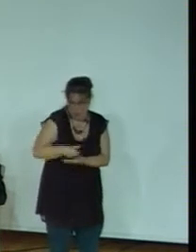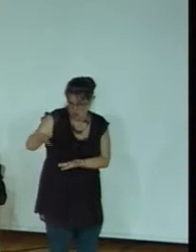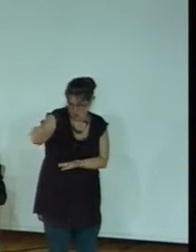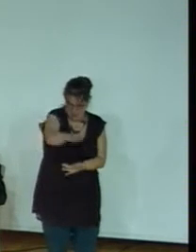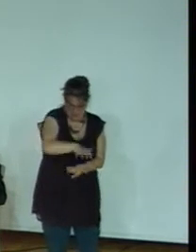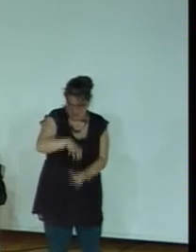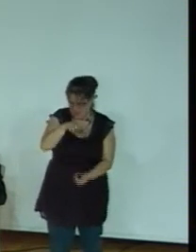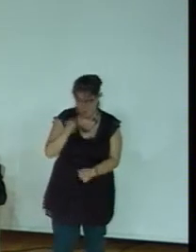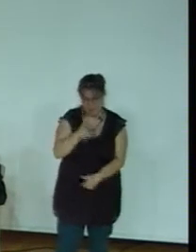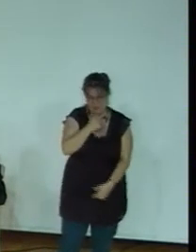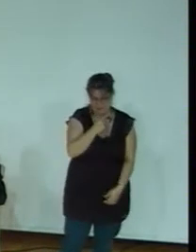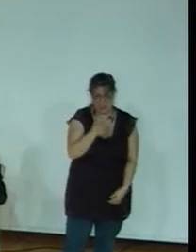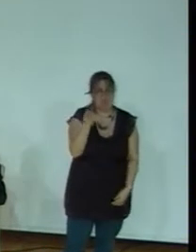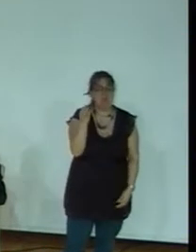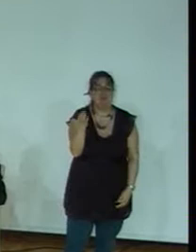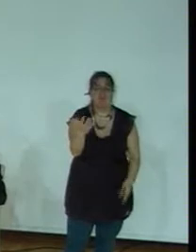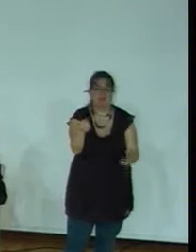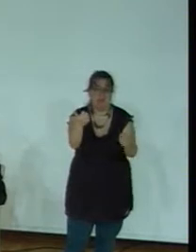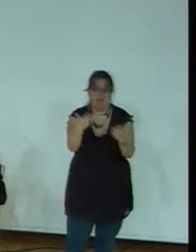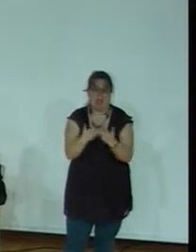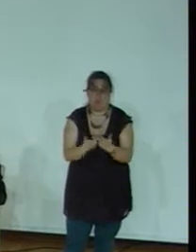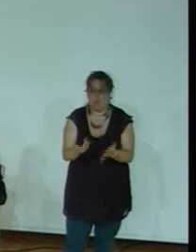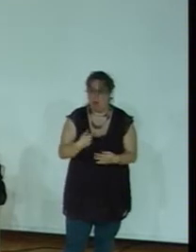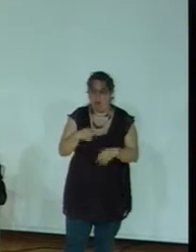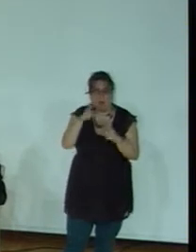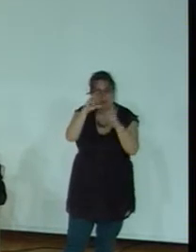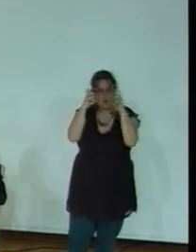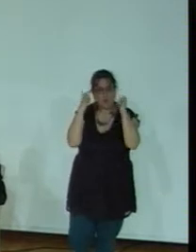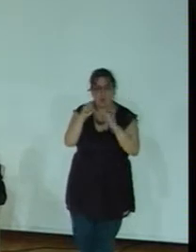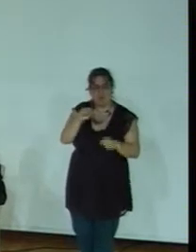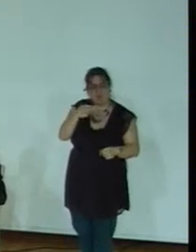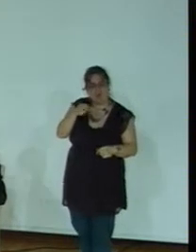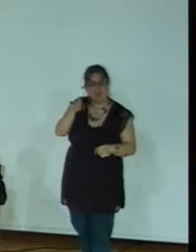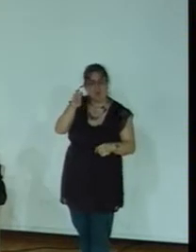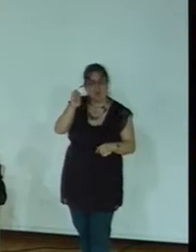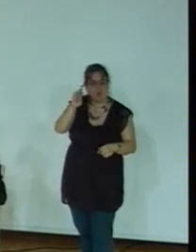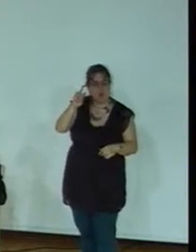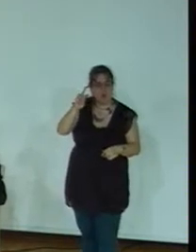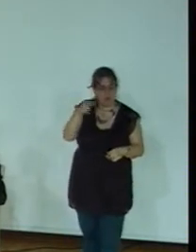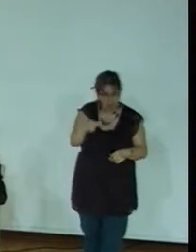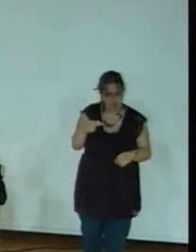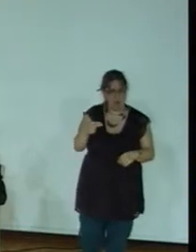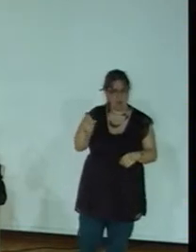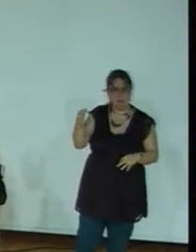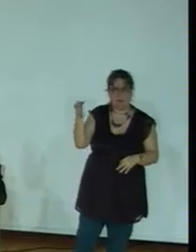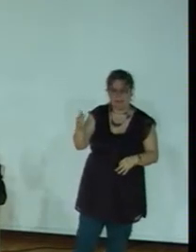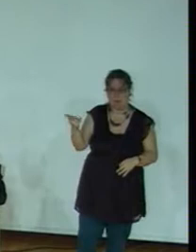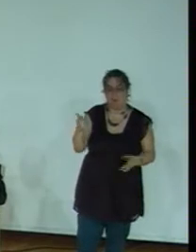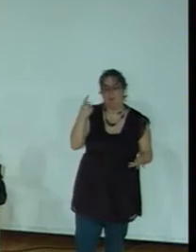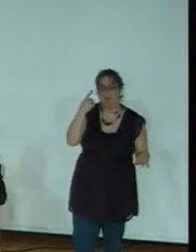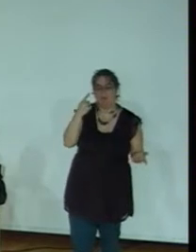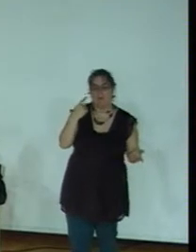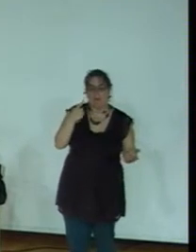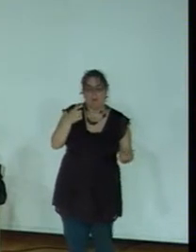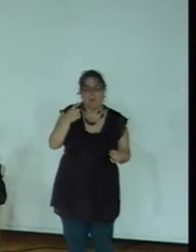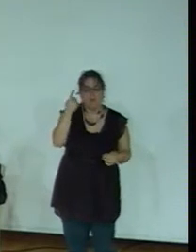compte vraiment de cette facilité, c'est dans les récits de Snowden. Il raconte que quand les employés de la NSA s'ennuient, parce que surveiller des djihadistes toute la journée,